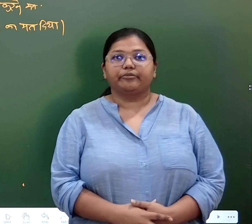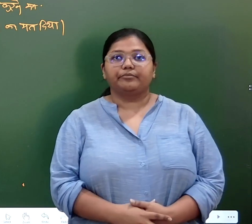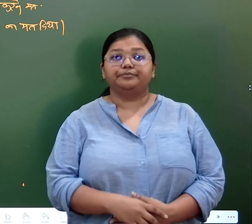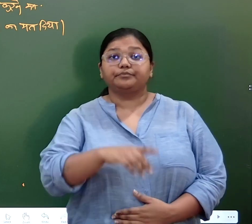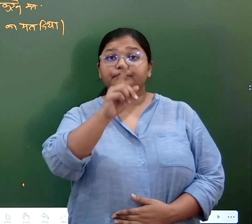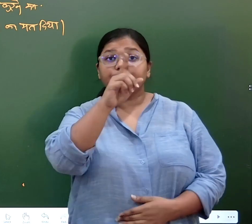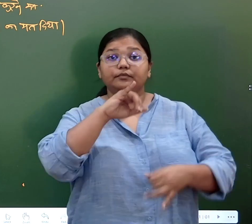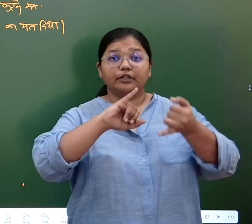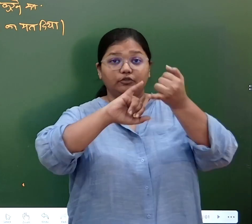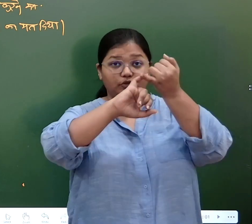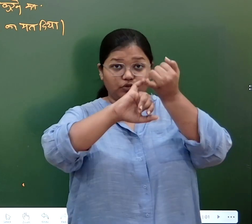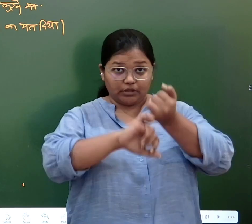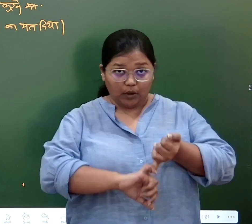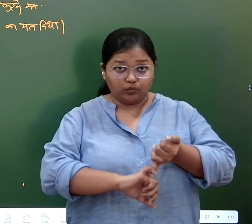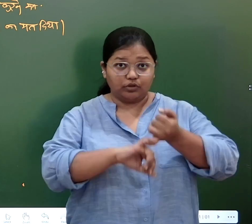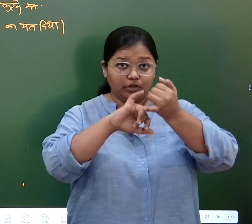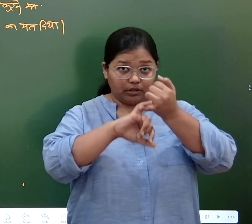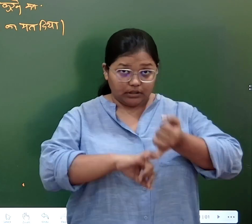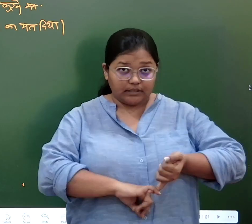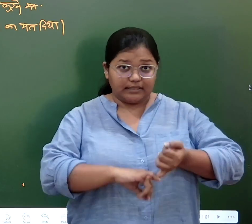दक्षिण भारत में